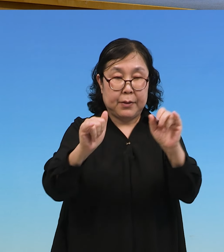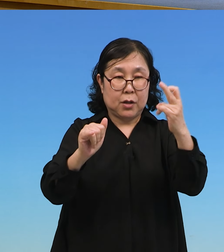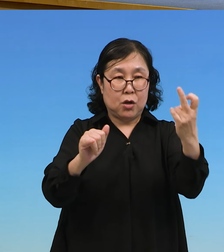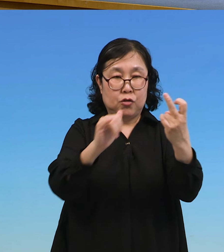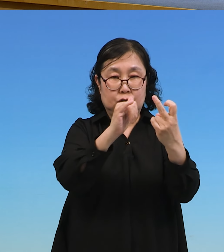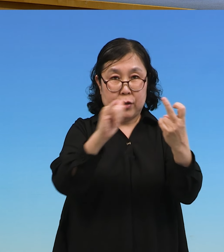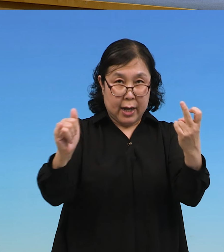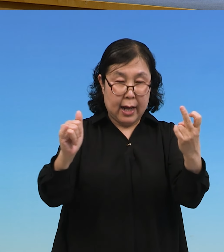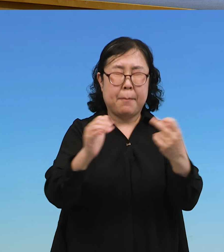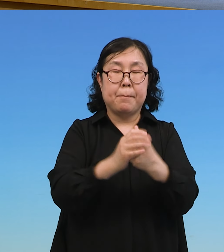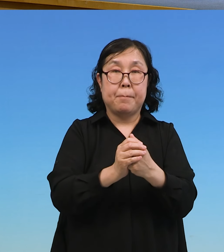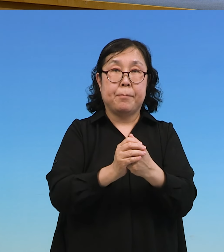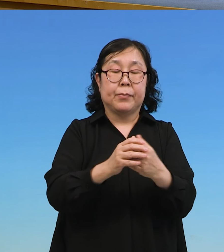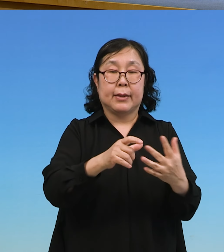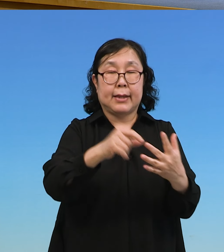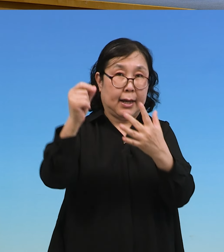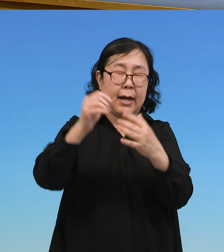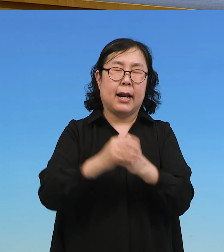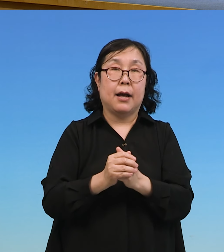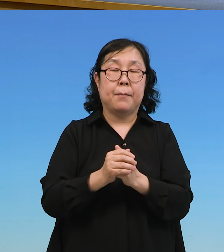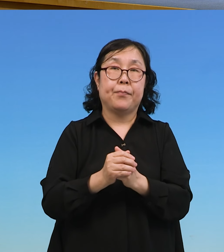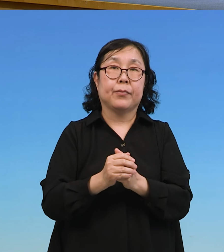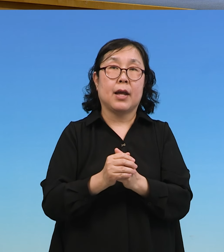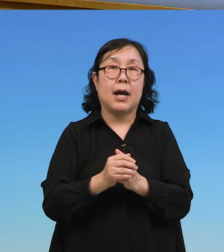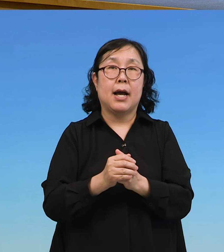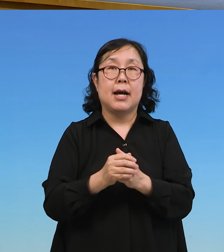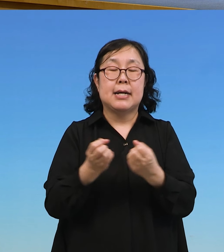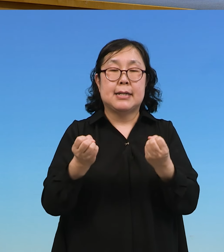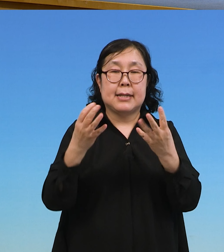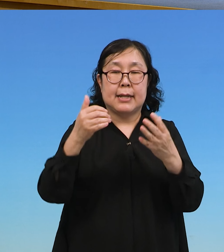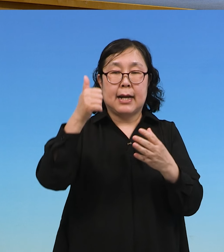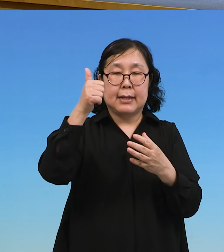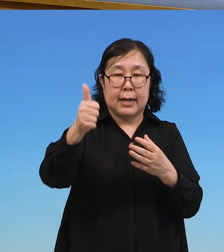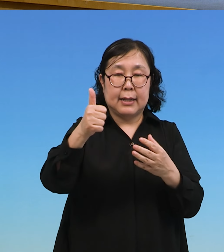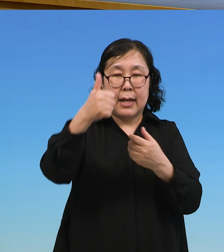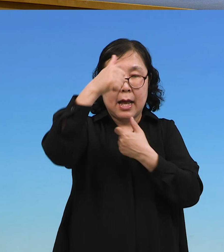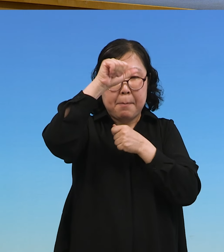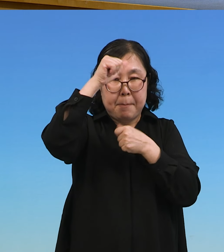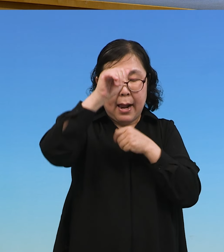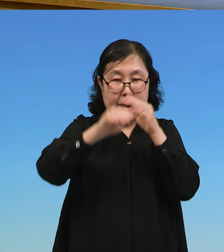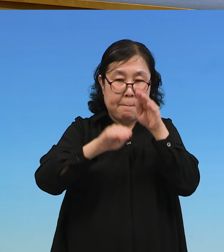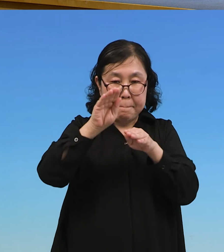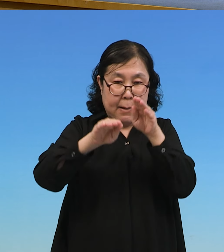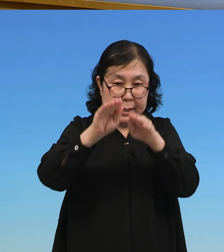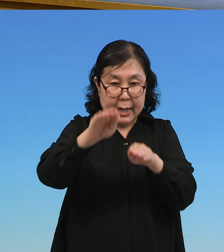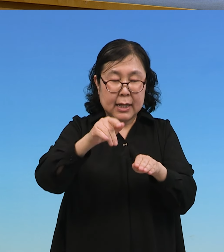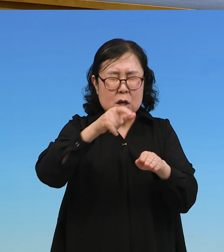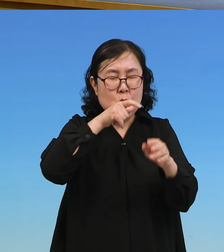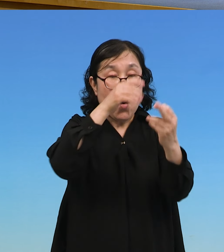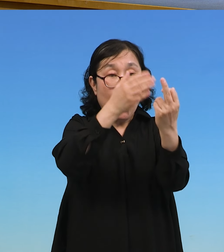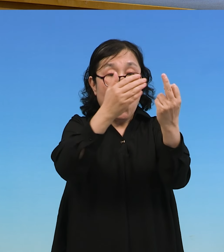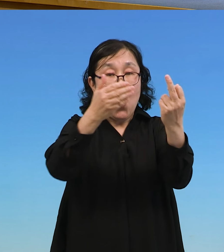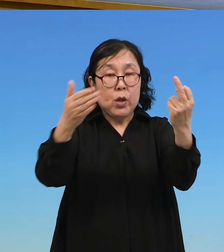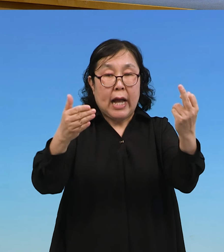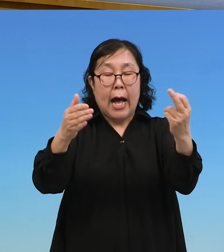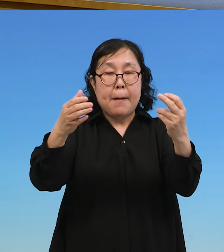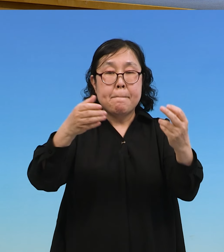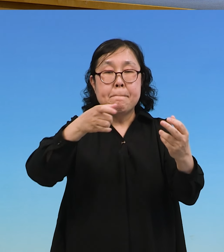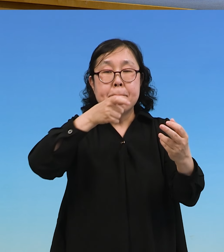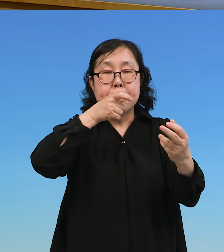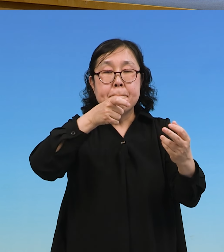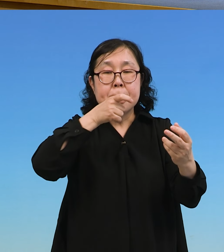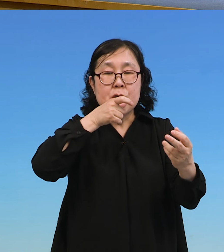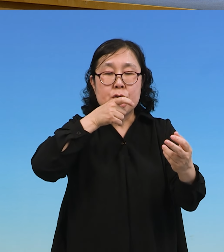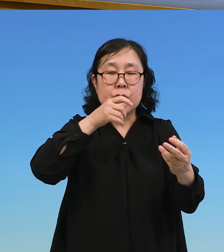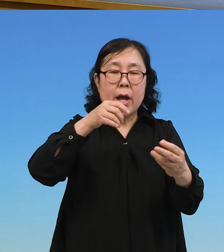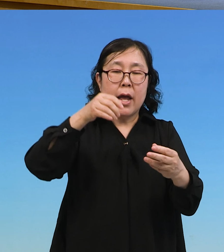맨 제사장들의 발바닥이 요단물을 밟고 멈추면, 지난주 말씀 기억하시죠? 물 갈라질